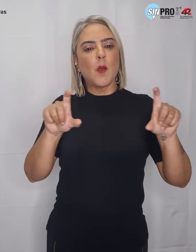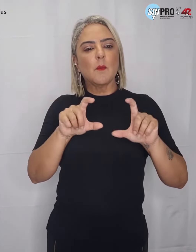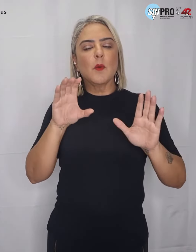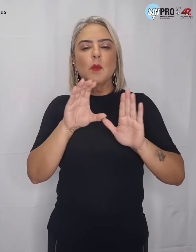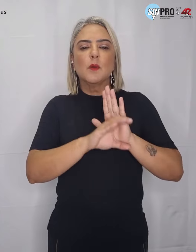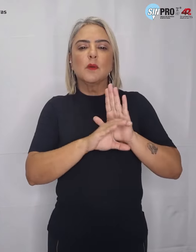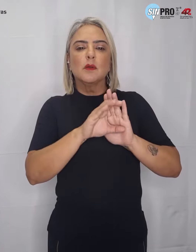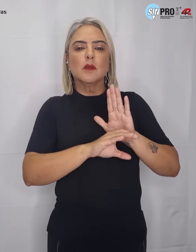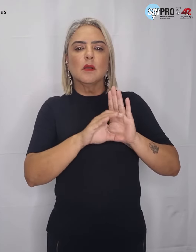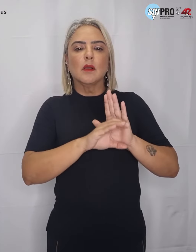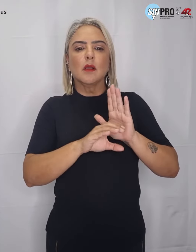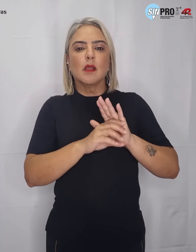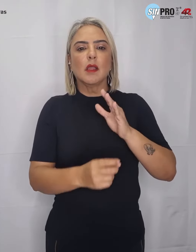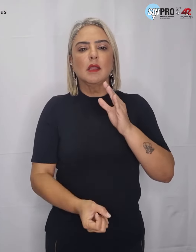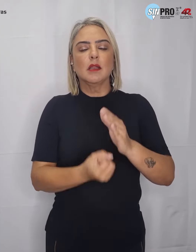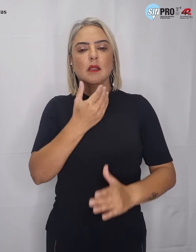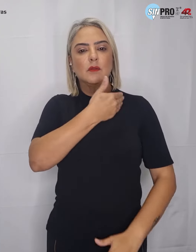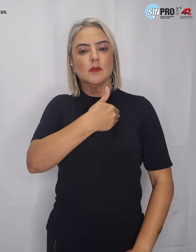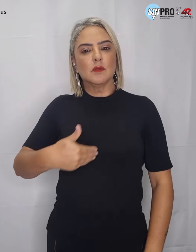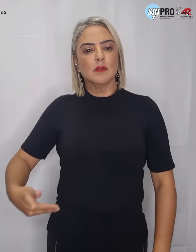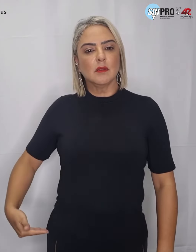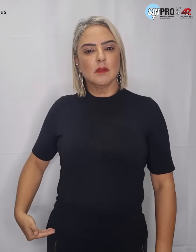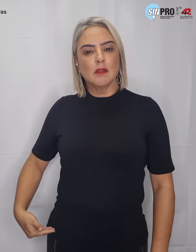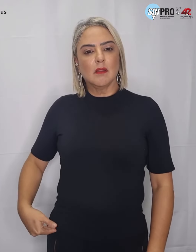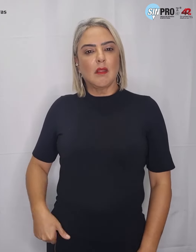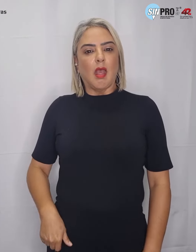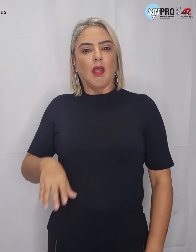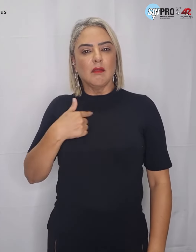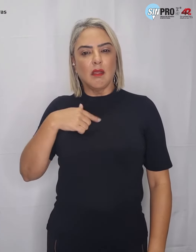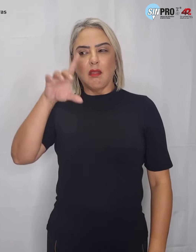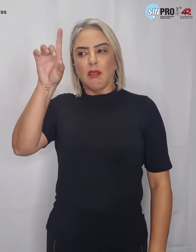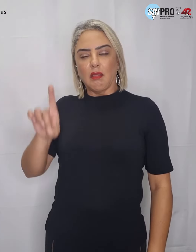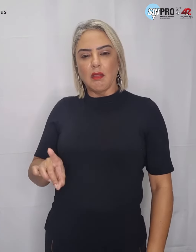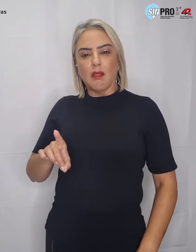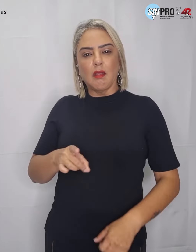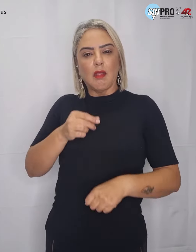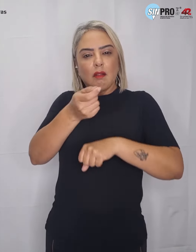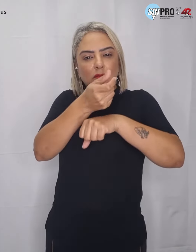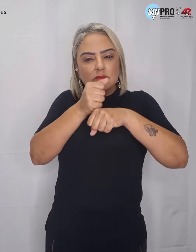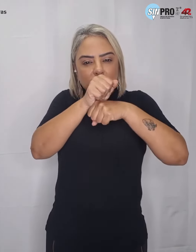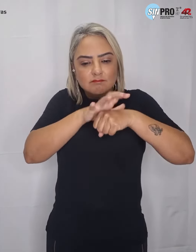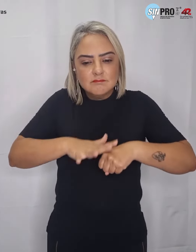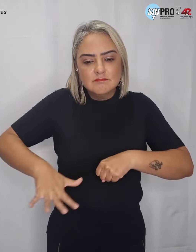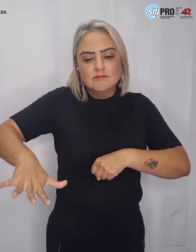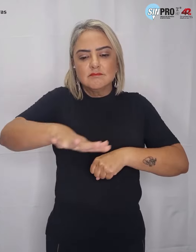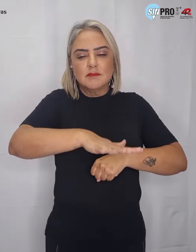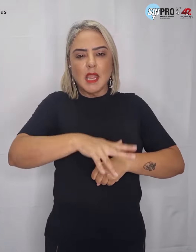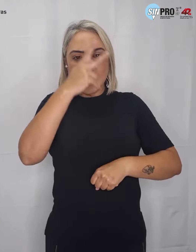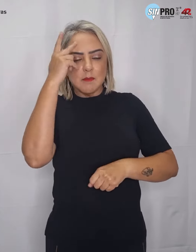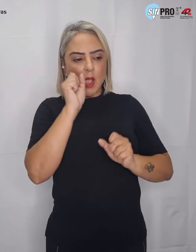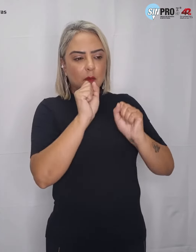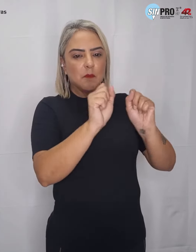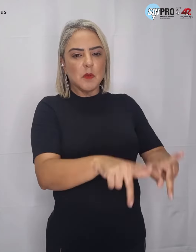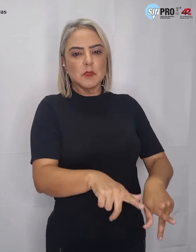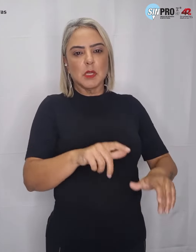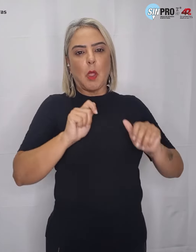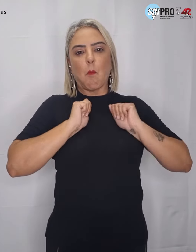conceito criados por governos de ultradireita e neoliberais de que aposentado é inativo